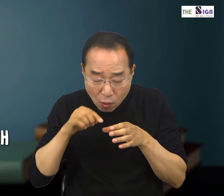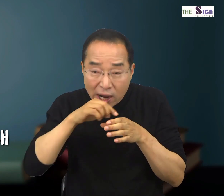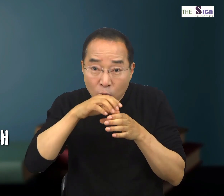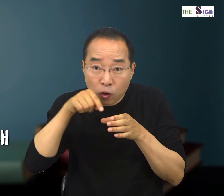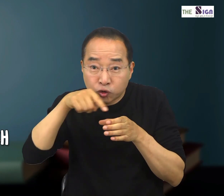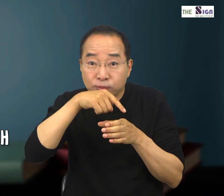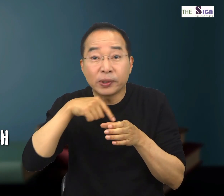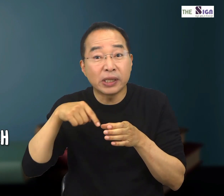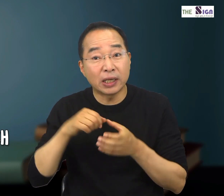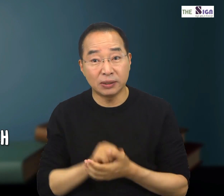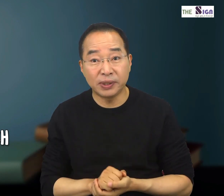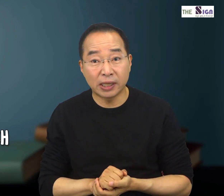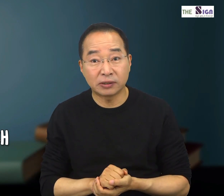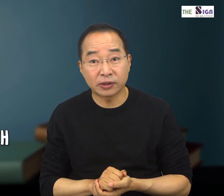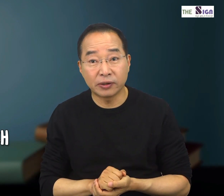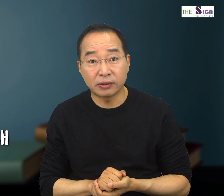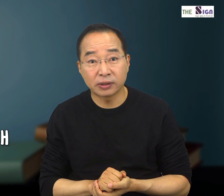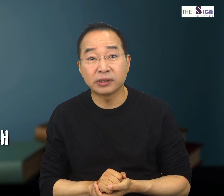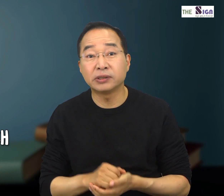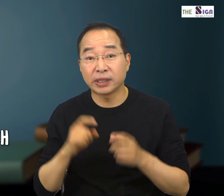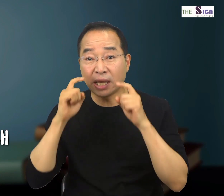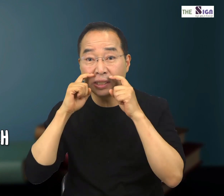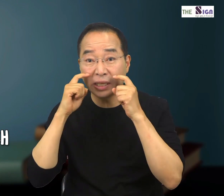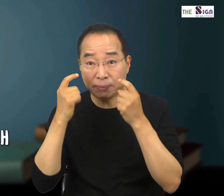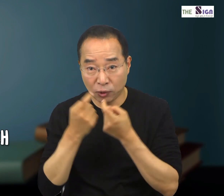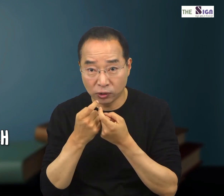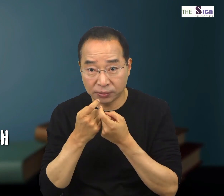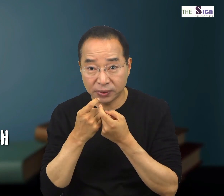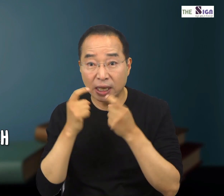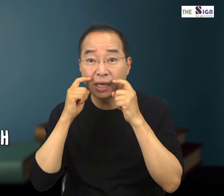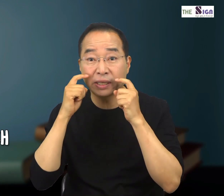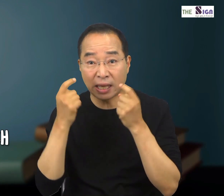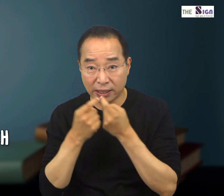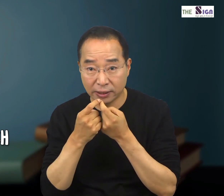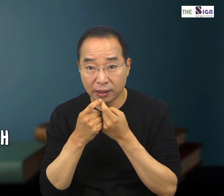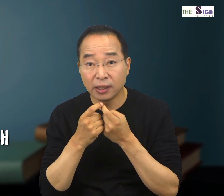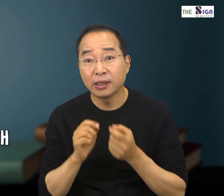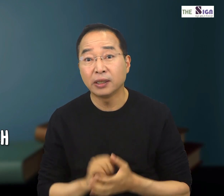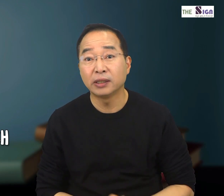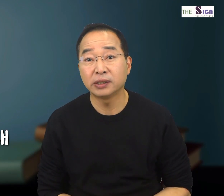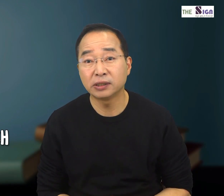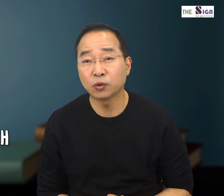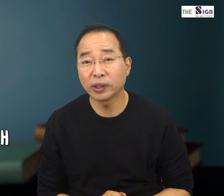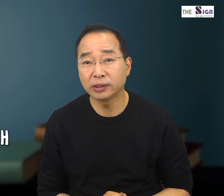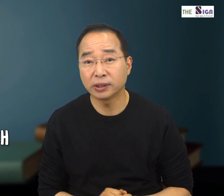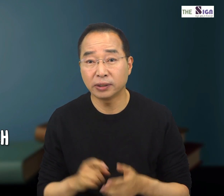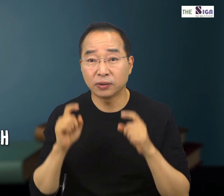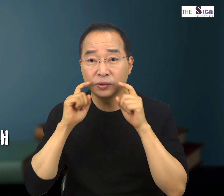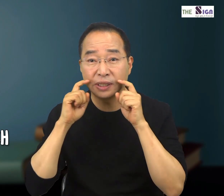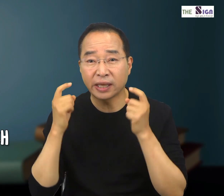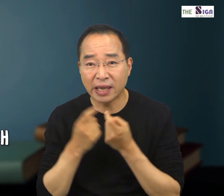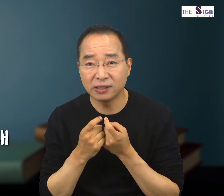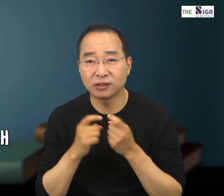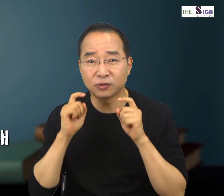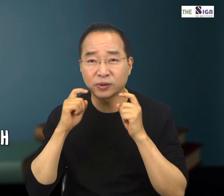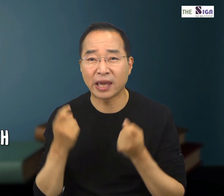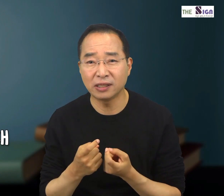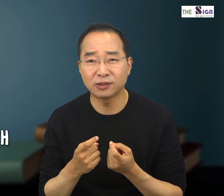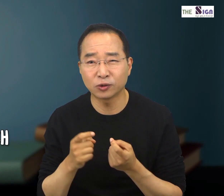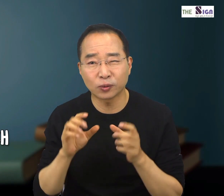그 주변이라는 의미가 있어요. 그래서 이제 개인이라는 표현을 씁니다. 개인. 이게 이제 농인들은 이제 개인 쓰고 좀 여러